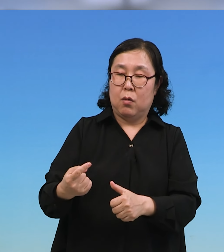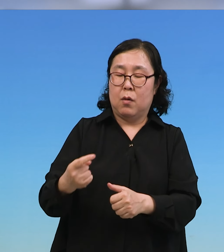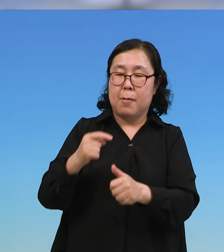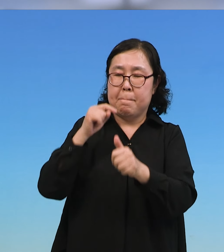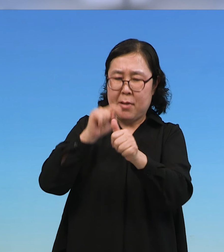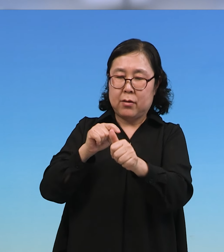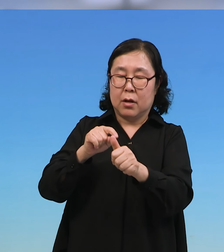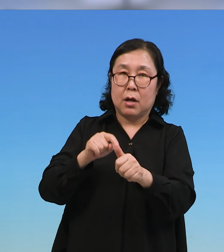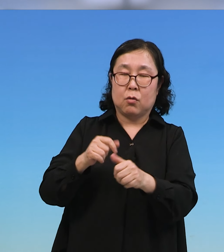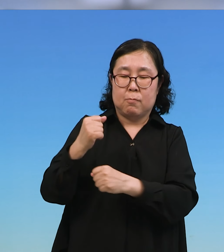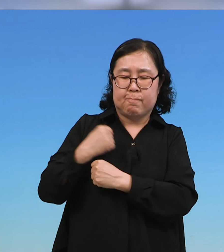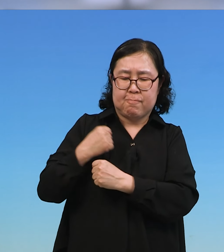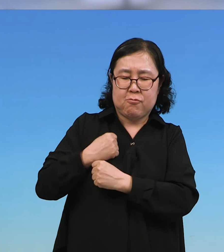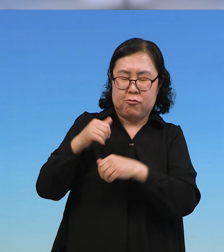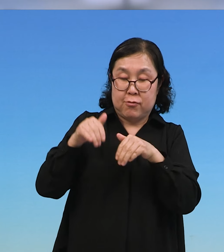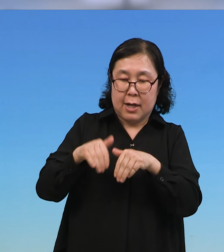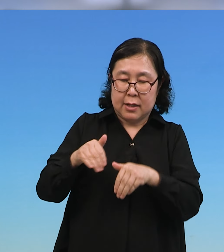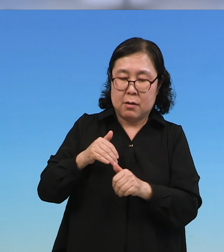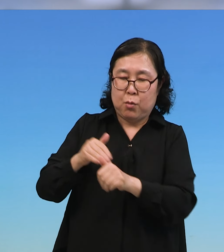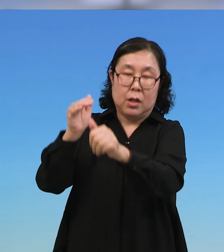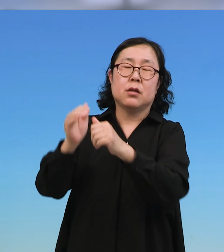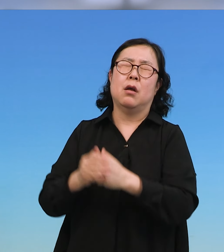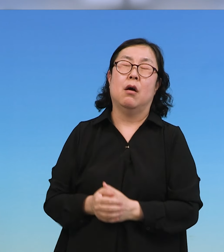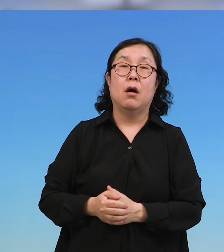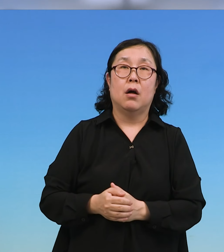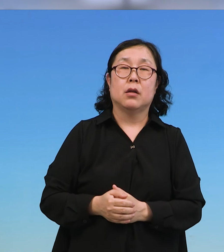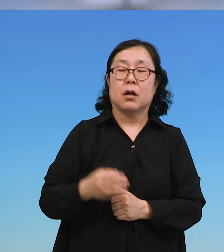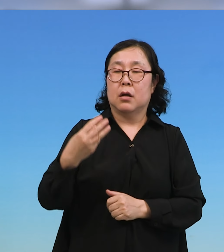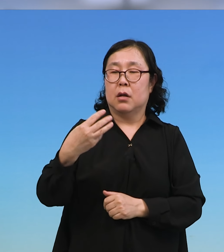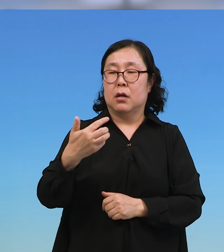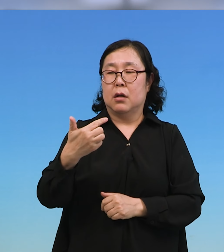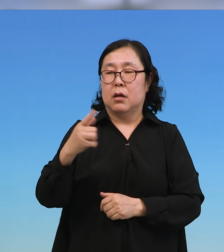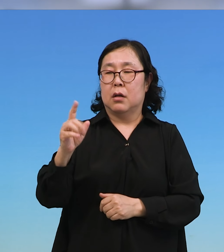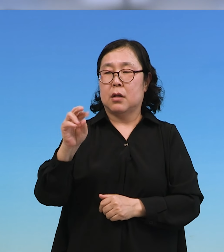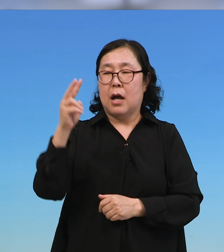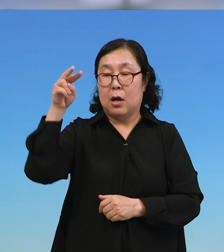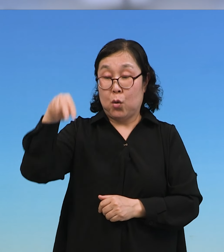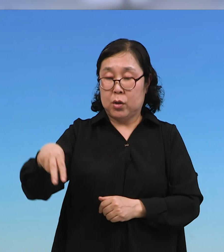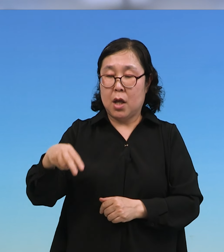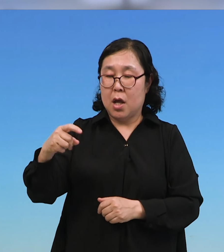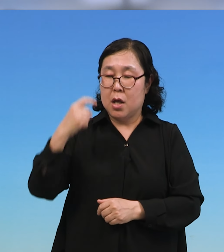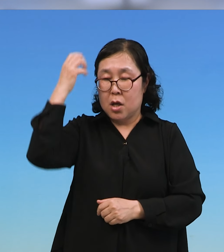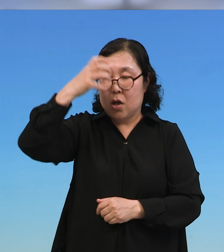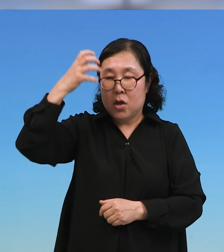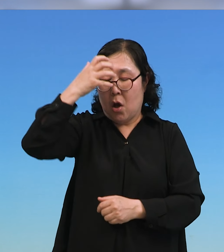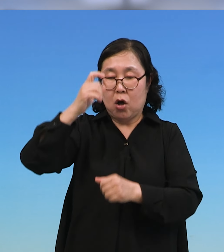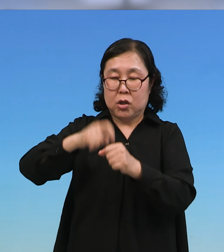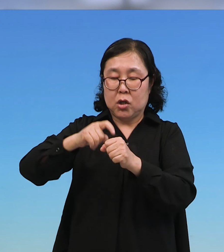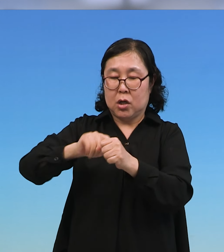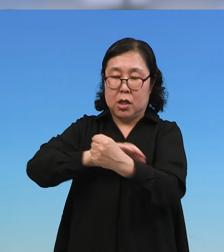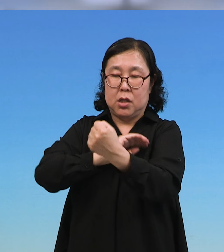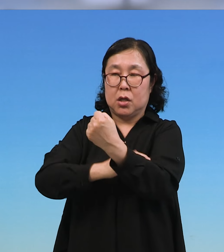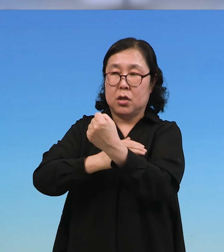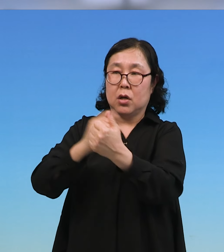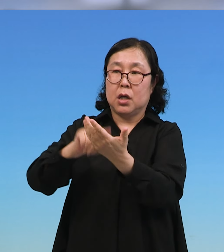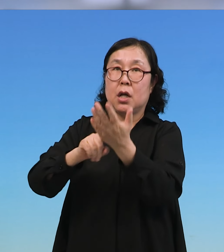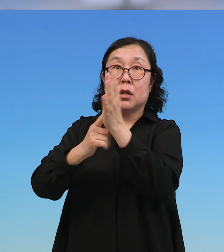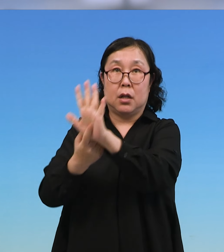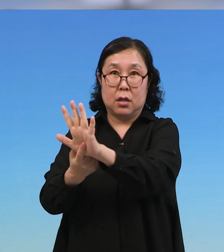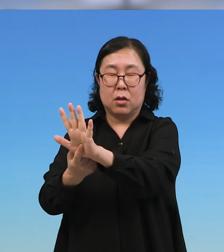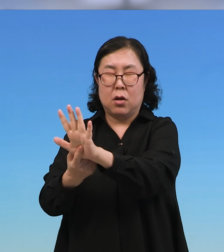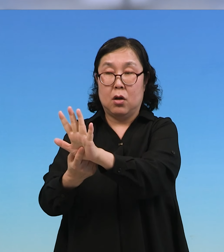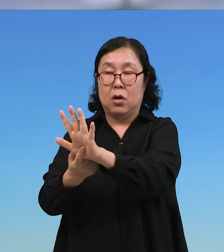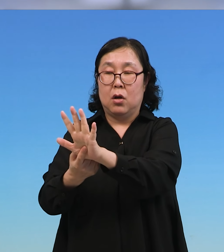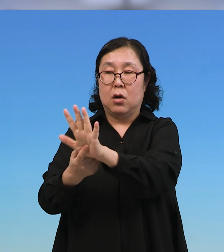라마나요새 영적인 능력이 나타나서 이 하나님의 영을 통한 다윗의 보호해 주시는 역사가 일어난